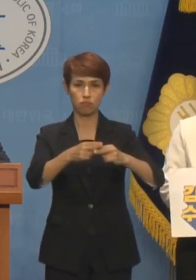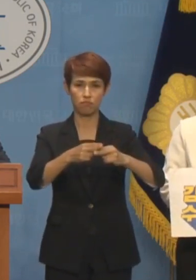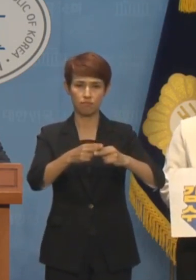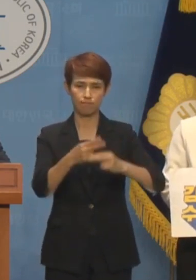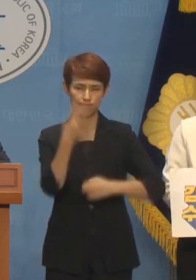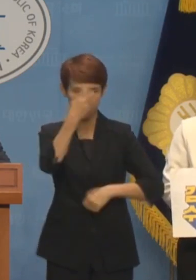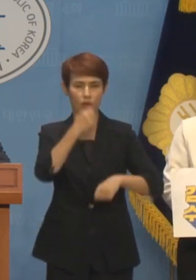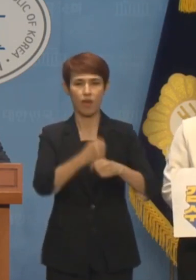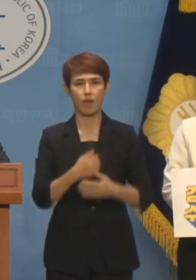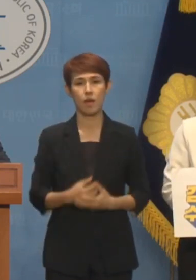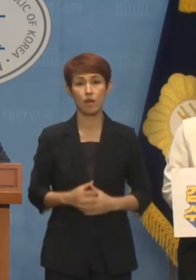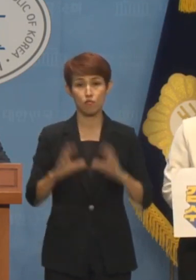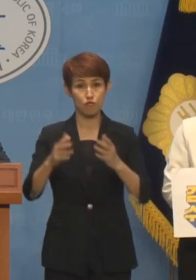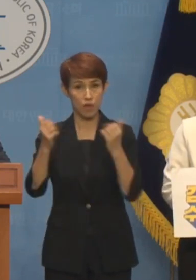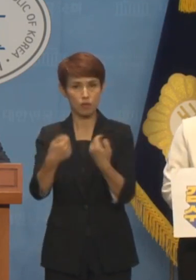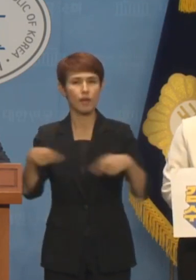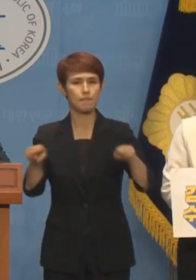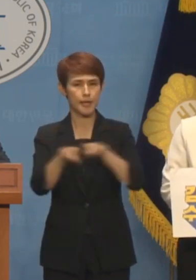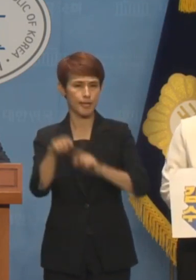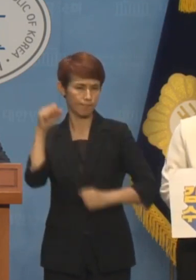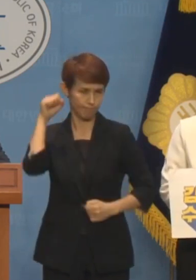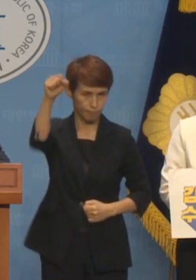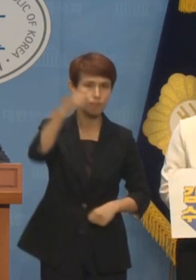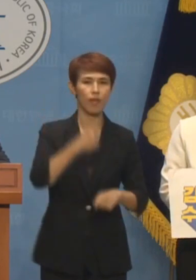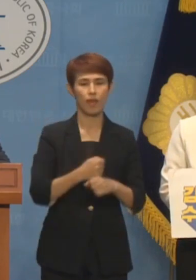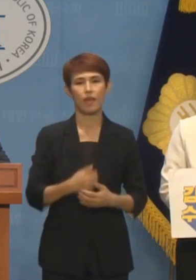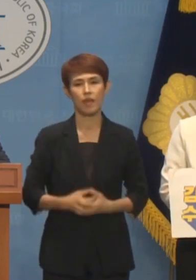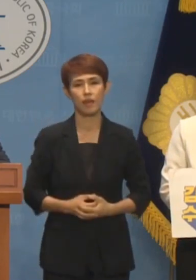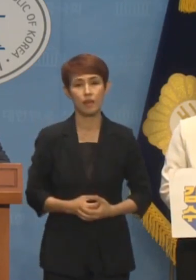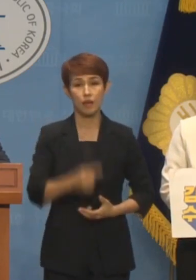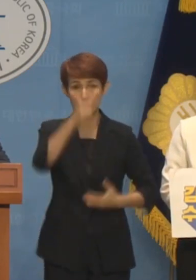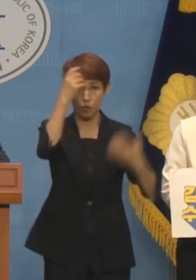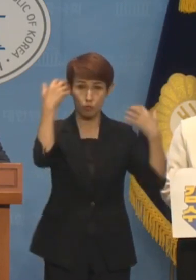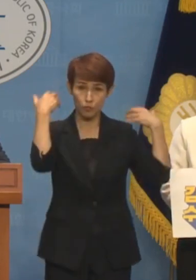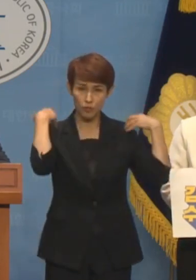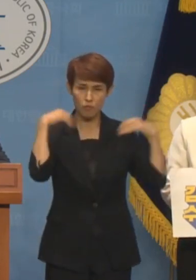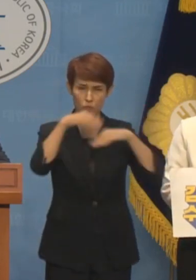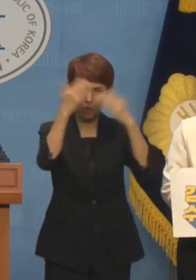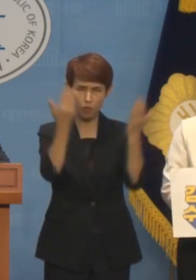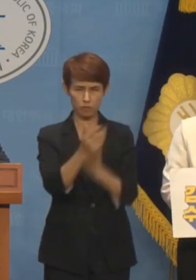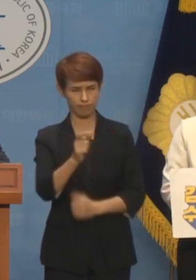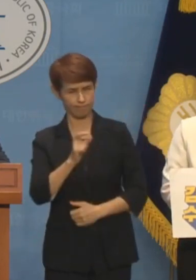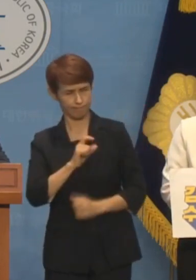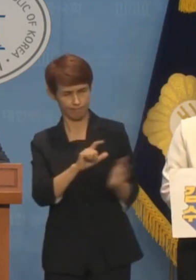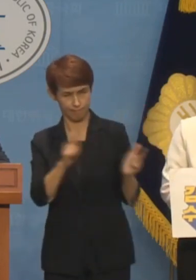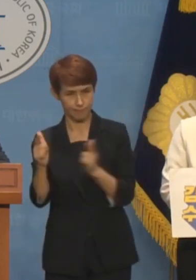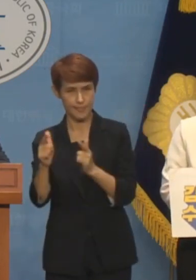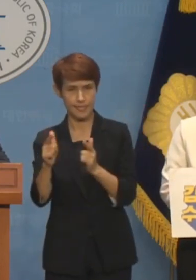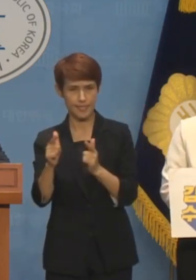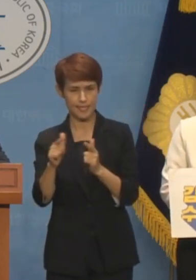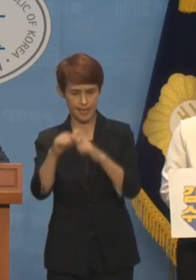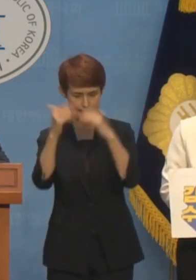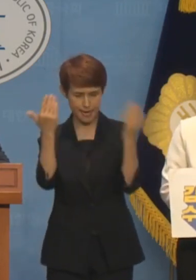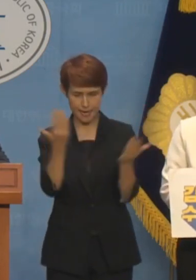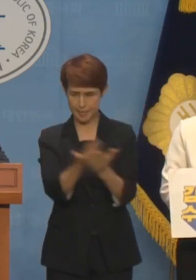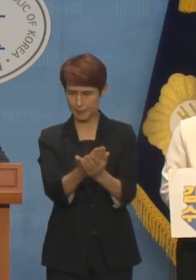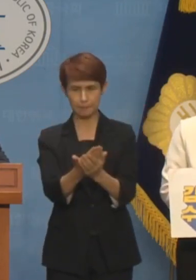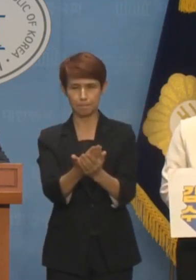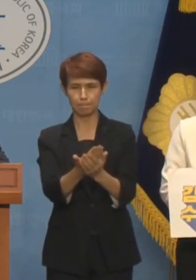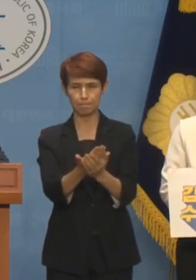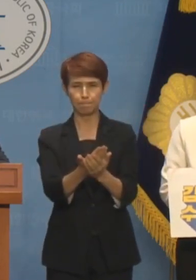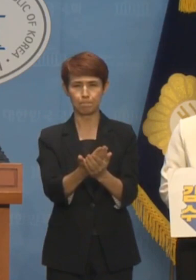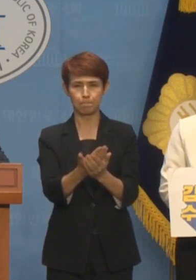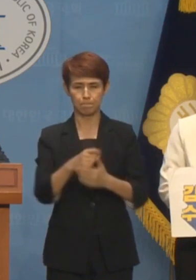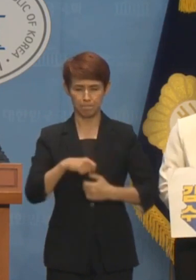묻겠습니다. 국회에서도 함께 싸우겠습니다. 정부는 이 모든 의혹을 떳떳하게 털고 국민